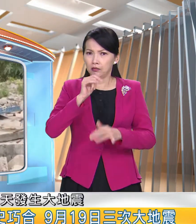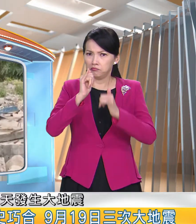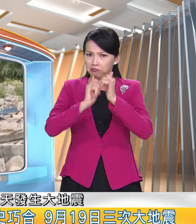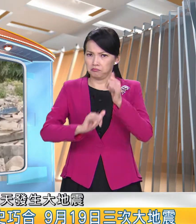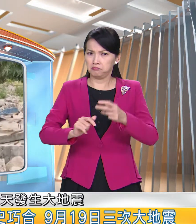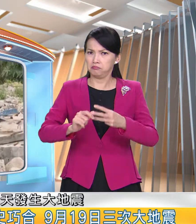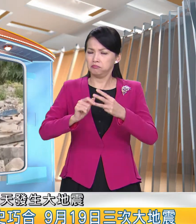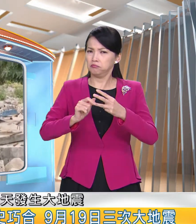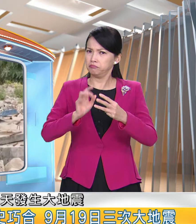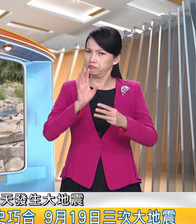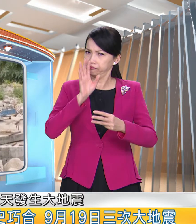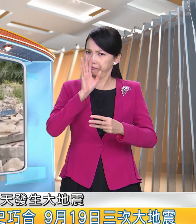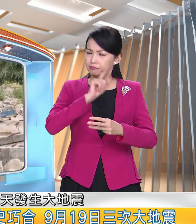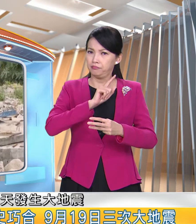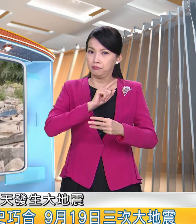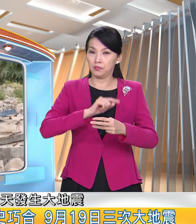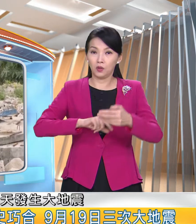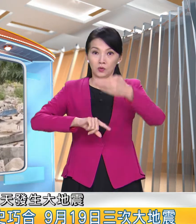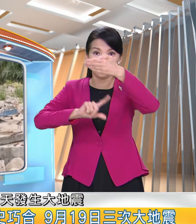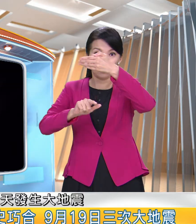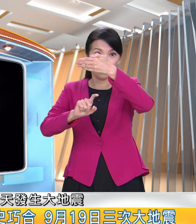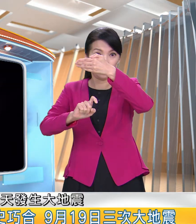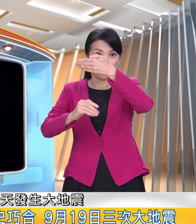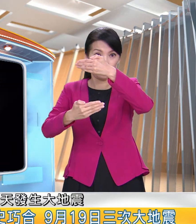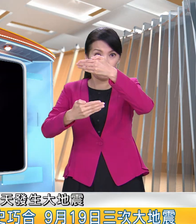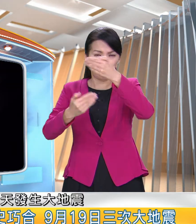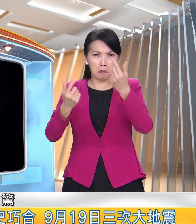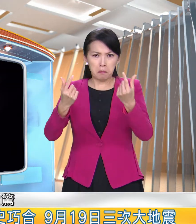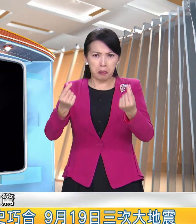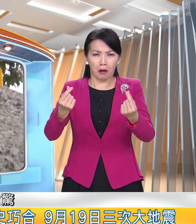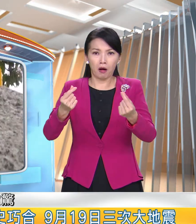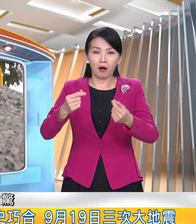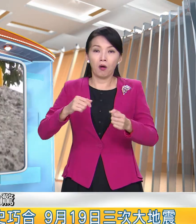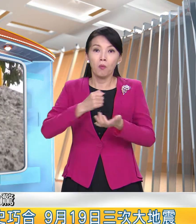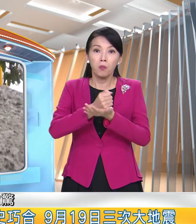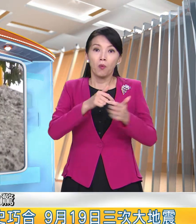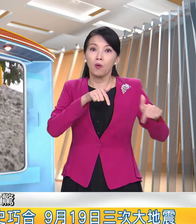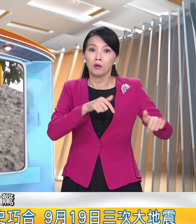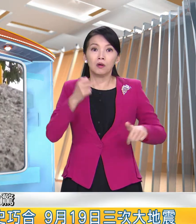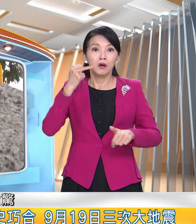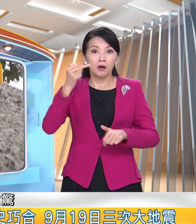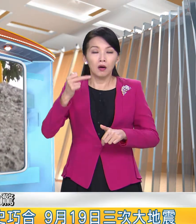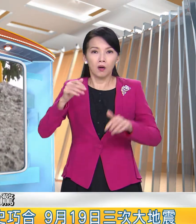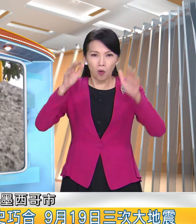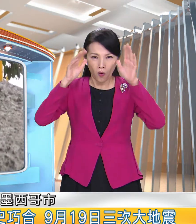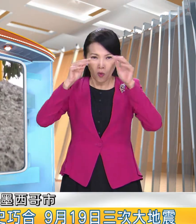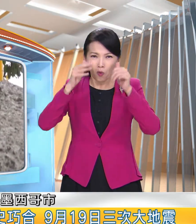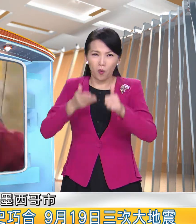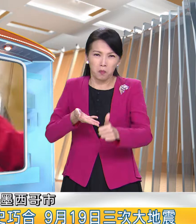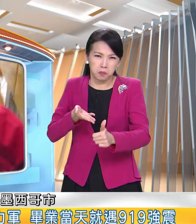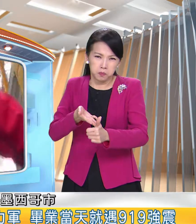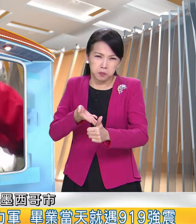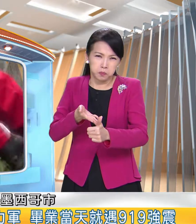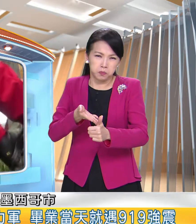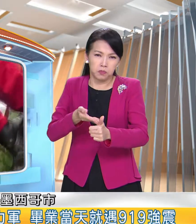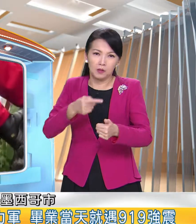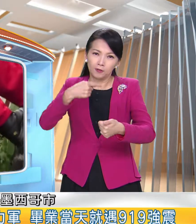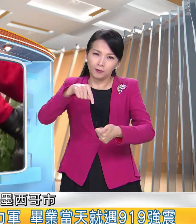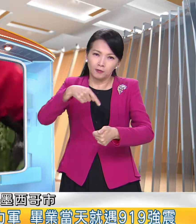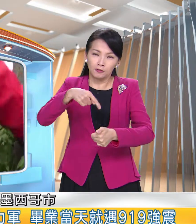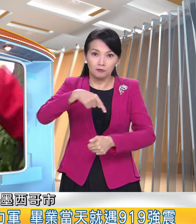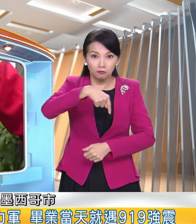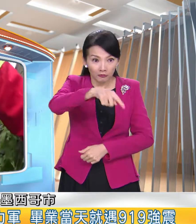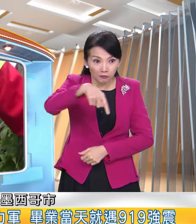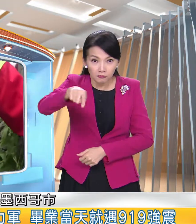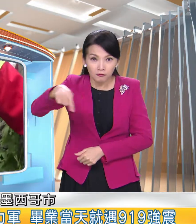次在919当天发生大地震，历史巧合令人震惊。而就在919